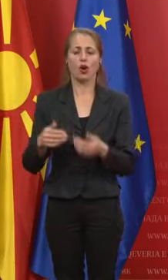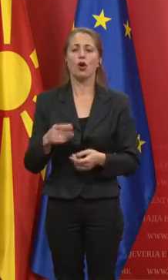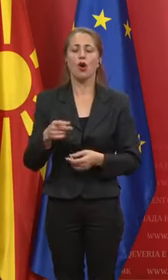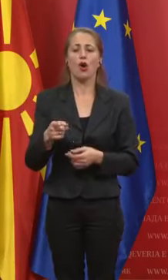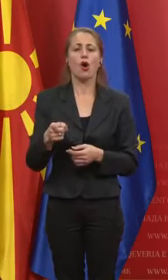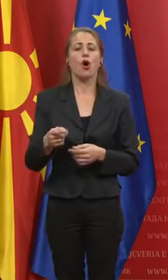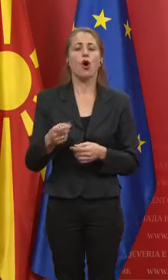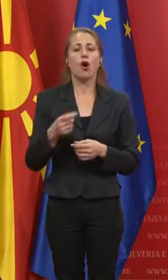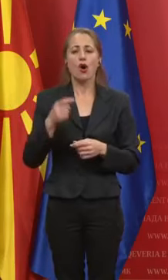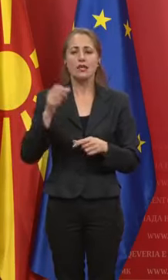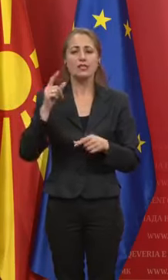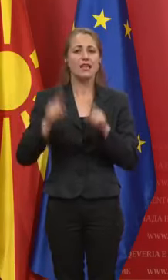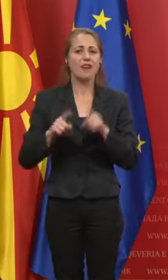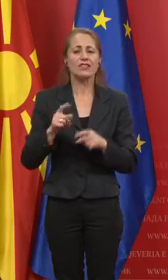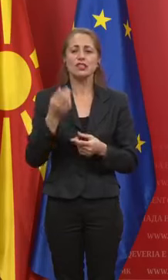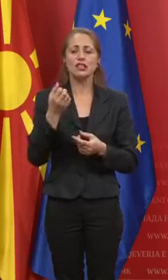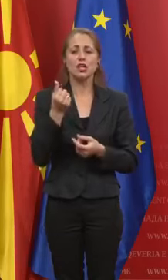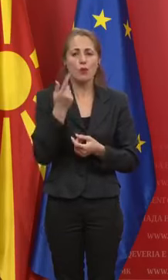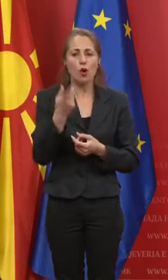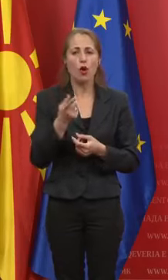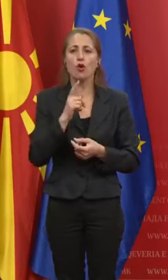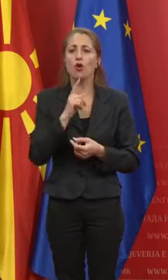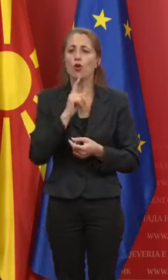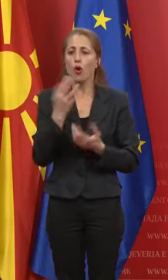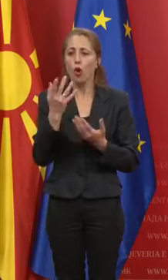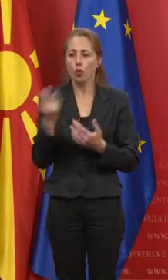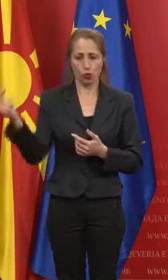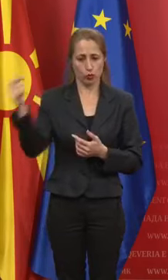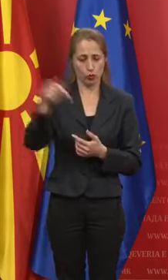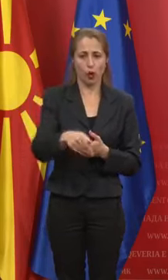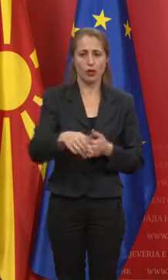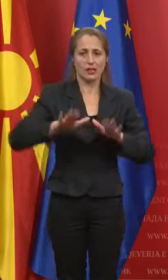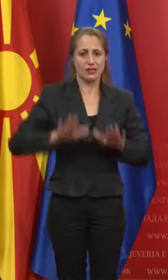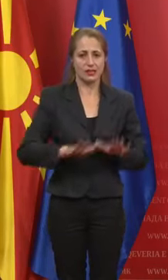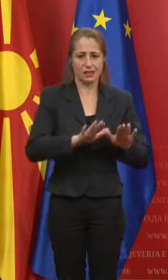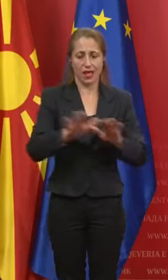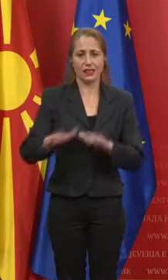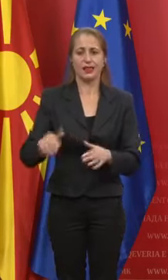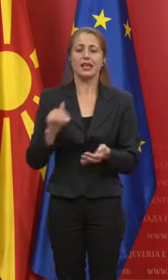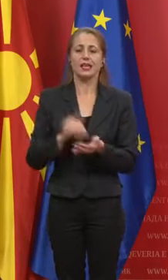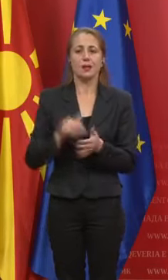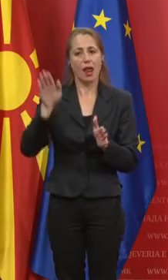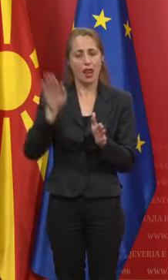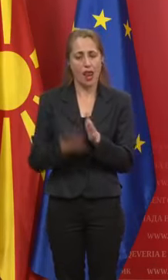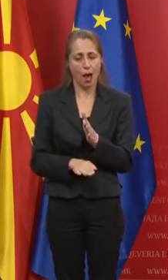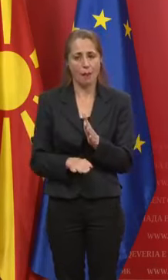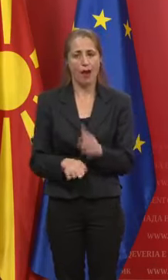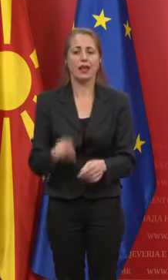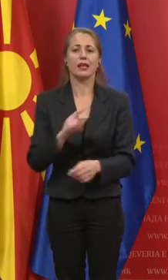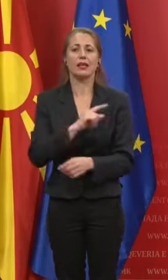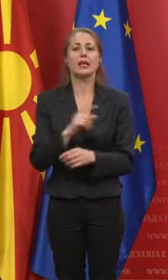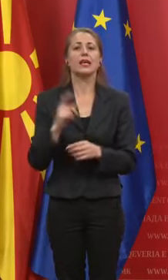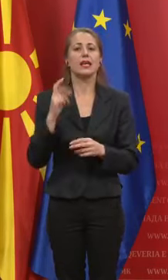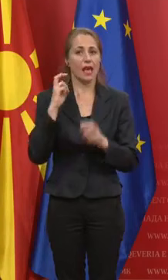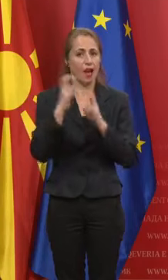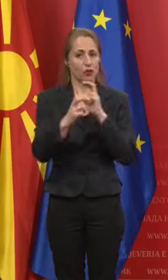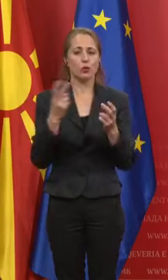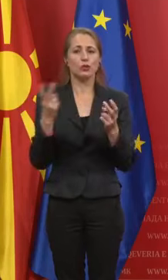во однос на бројот на посетители, дистанцата на седење, евентуално намалување на капацитетот на јавниот